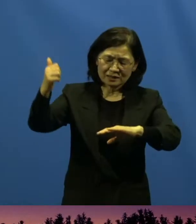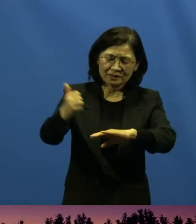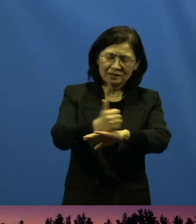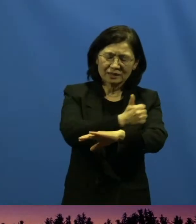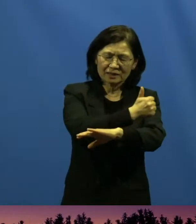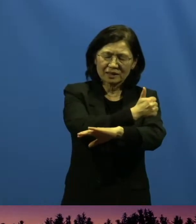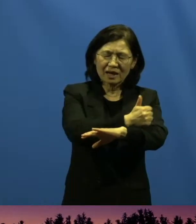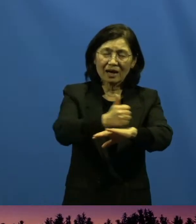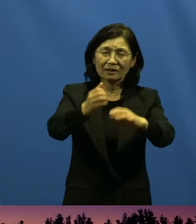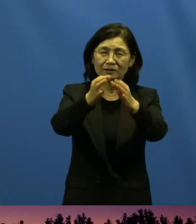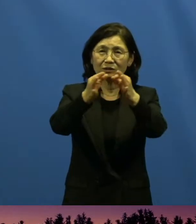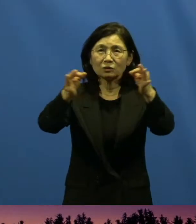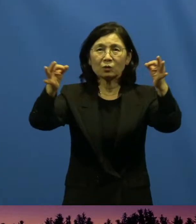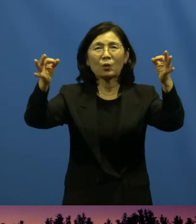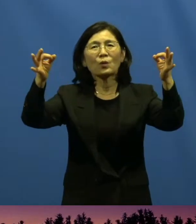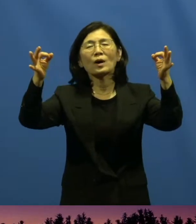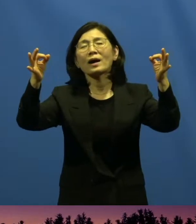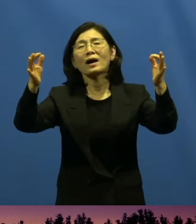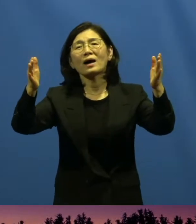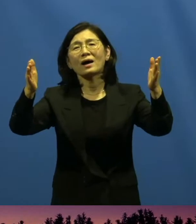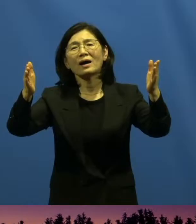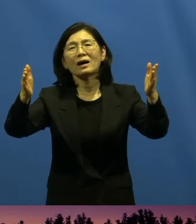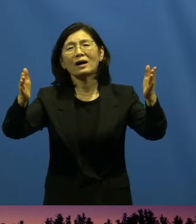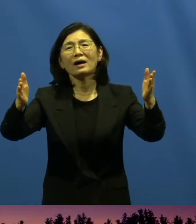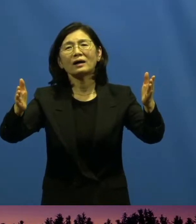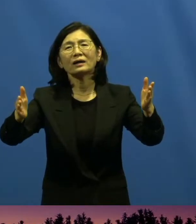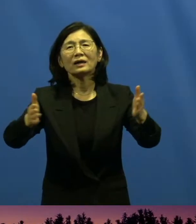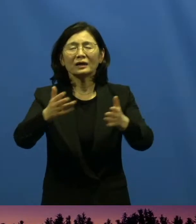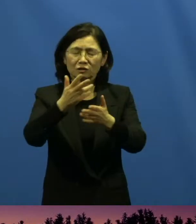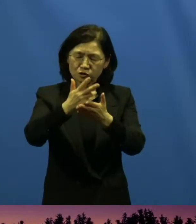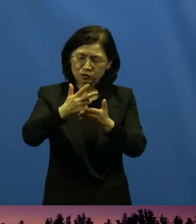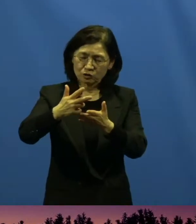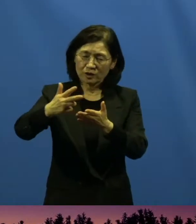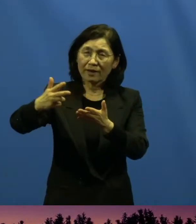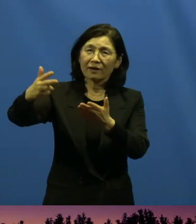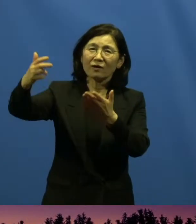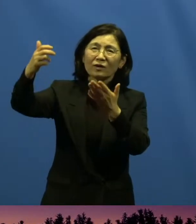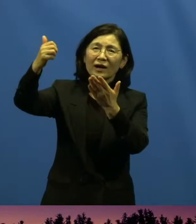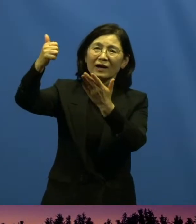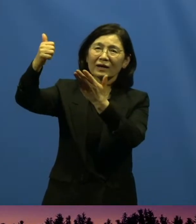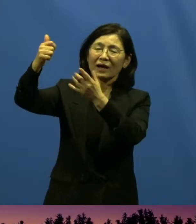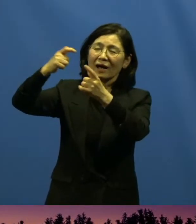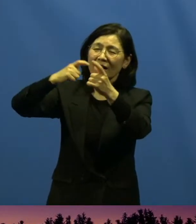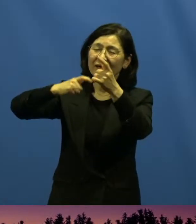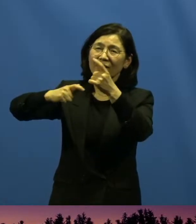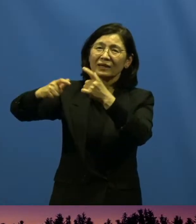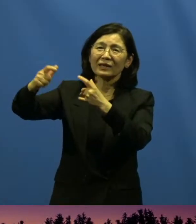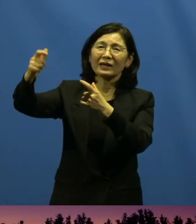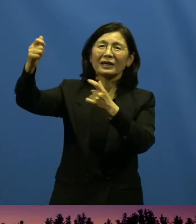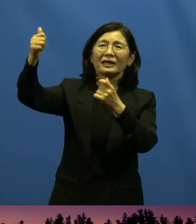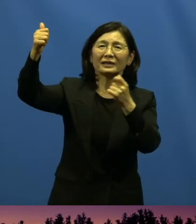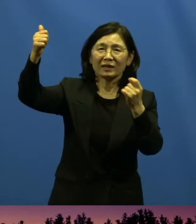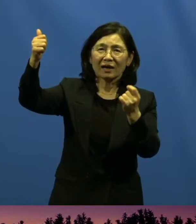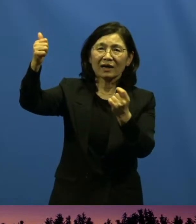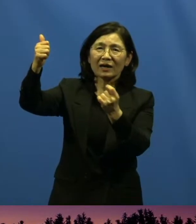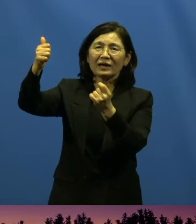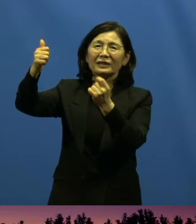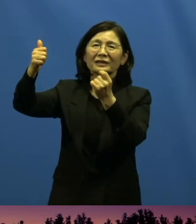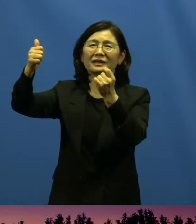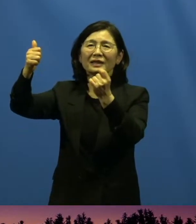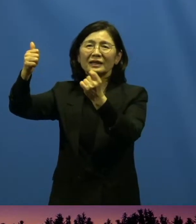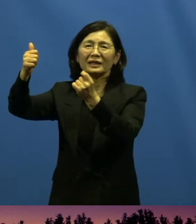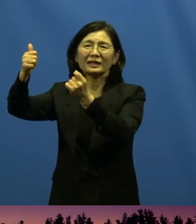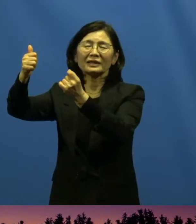골짜기 지나는 동안 주께 더 가까이 나를